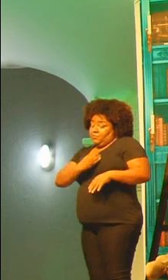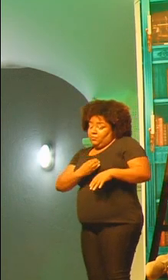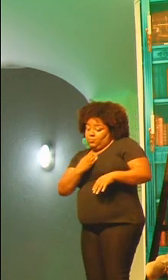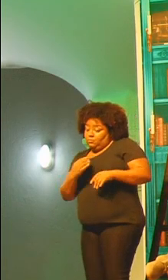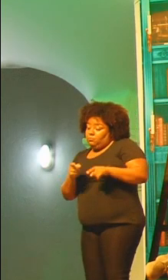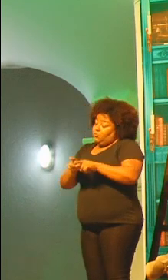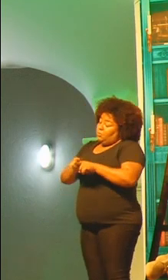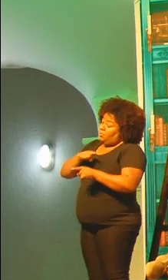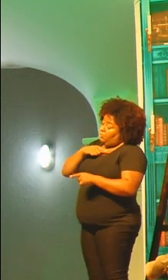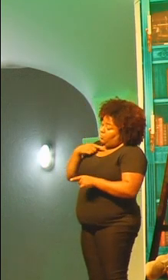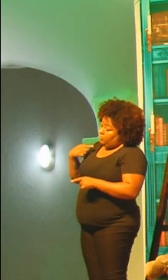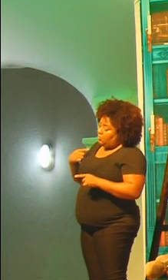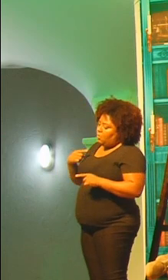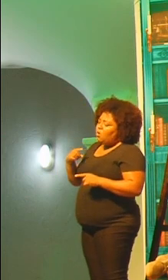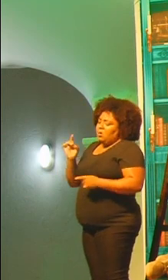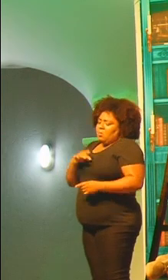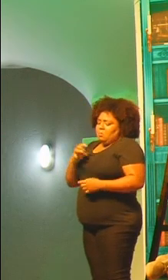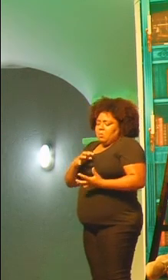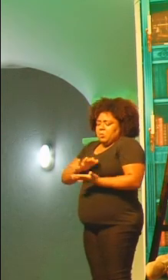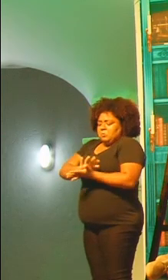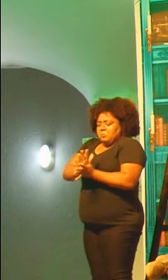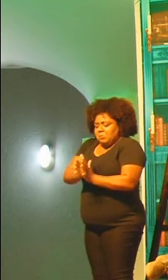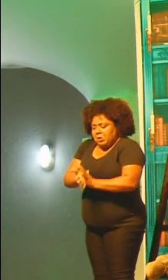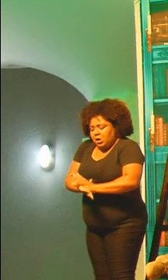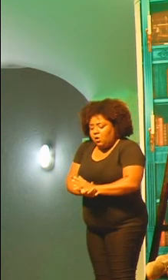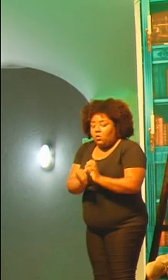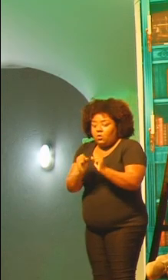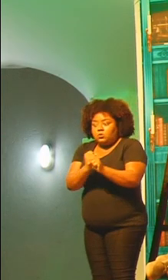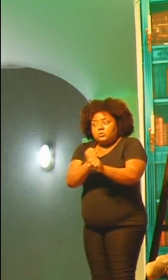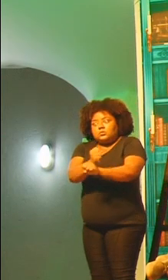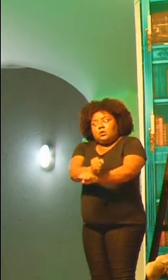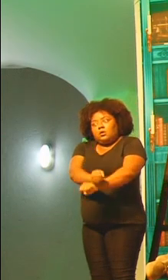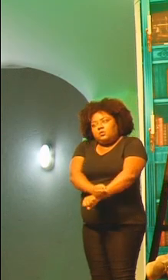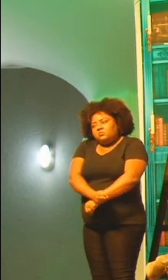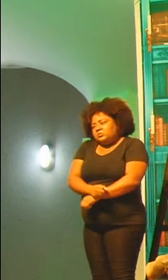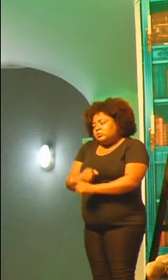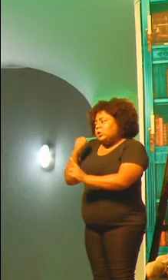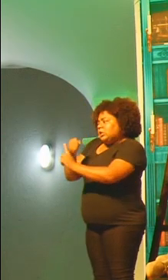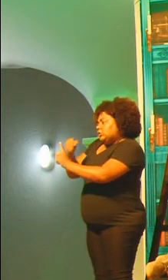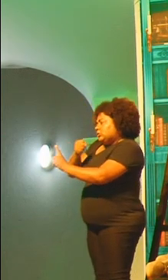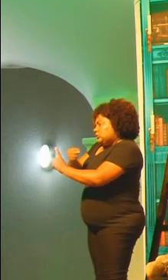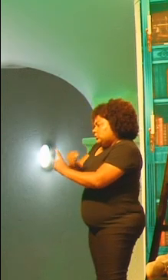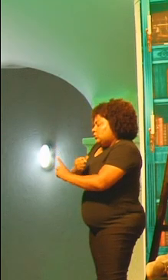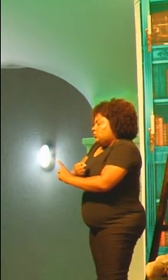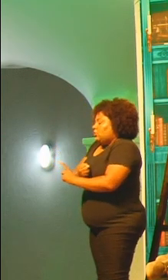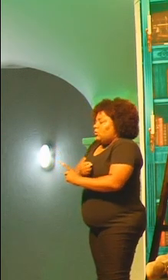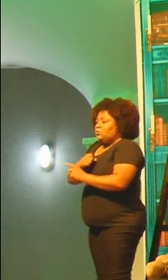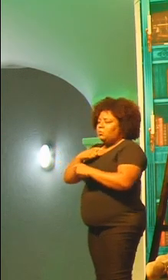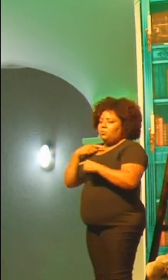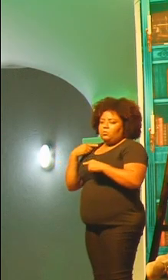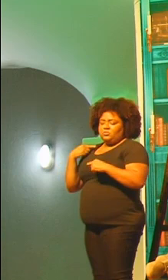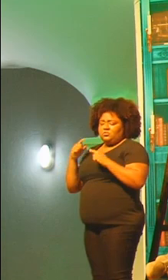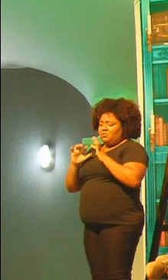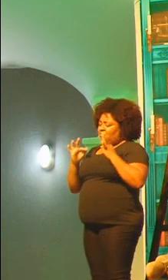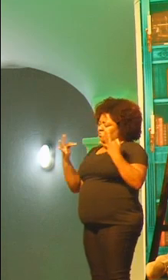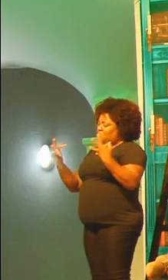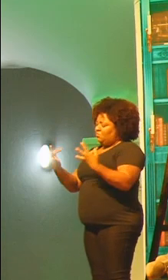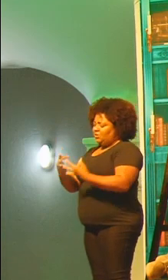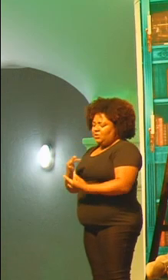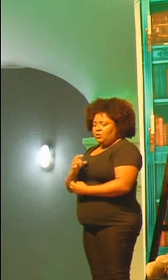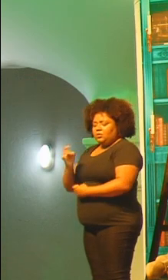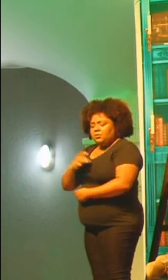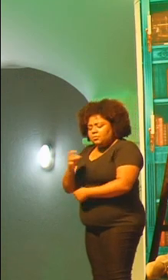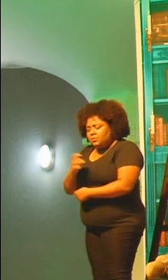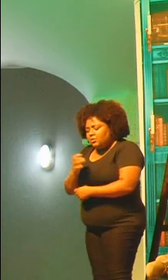escravos dele. Podemos nos tornar assassinos. E é da morte que todos da família têm medo desde sempre. Temos